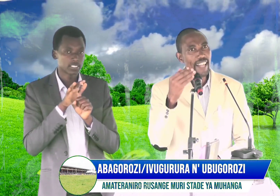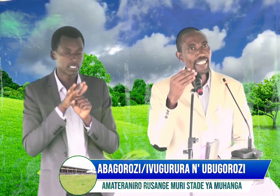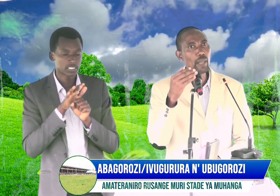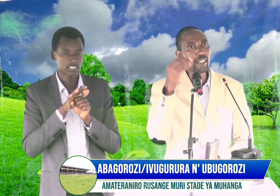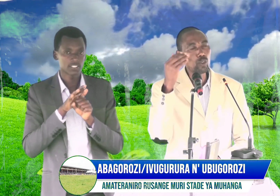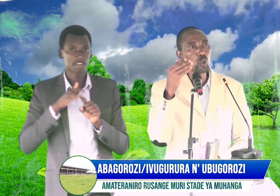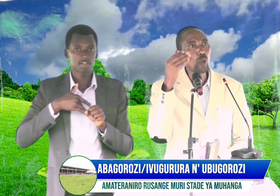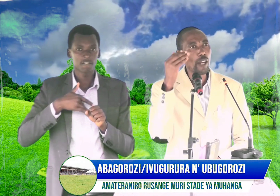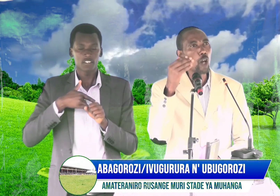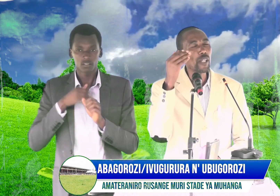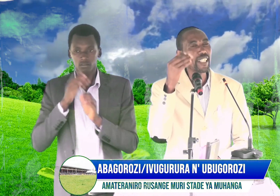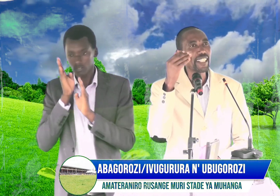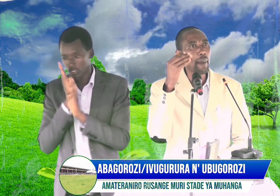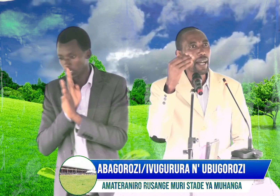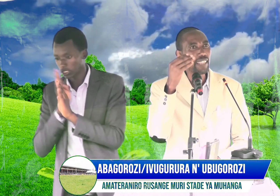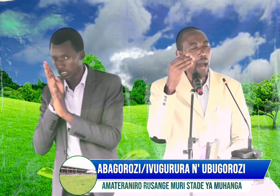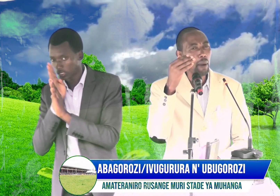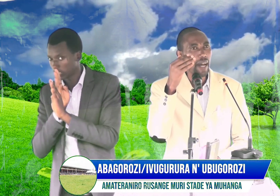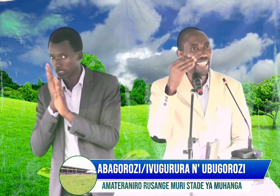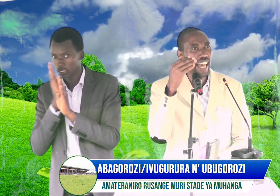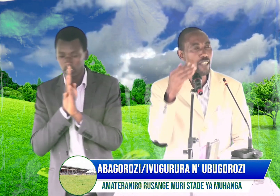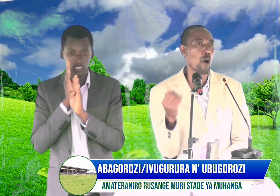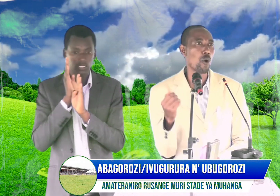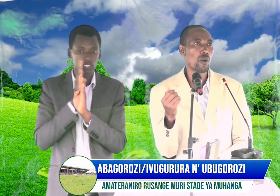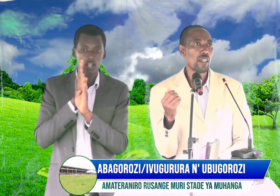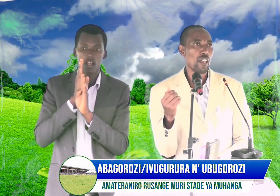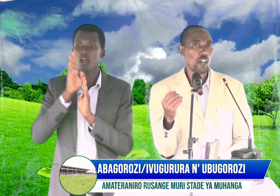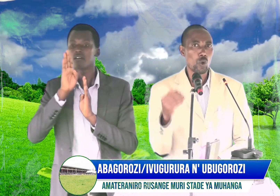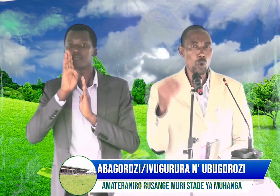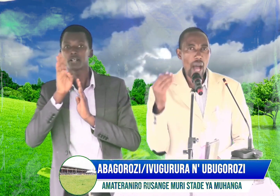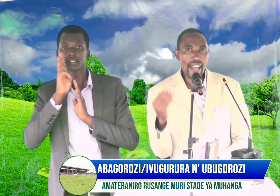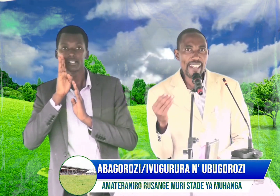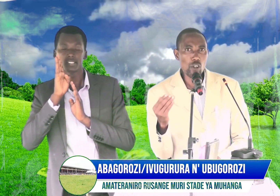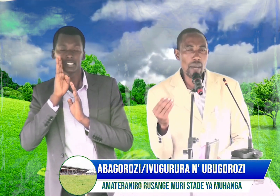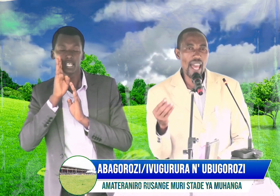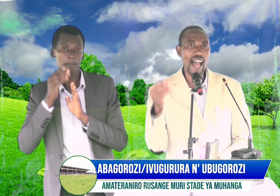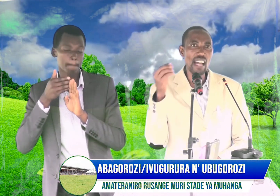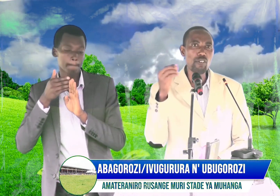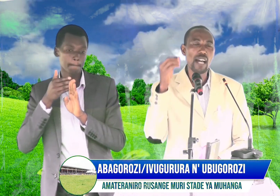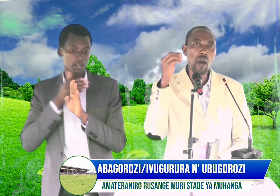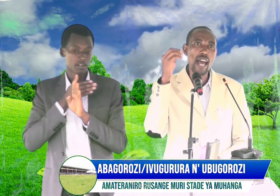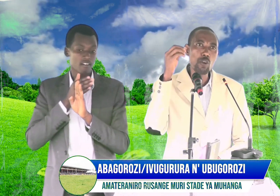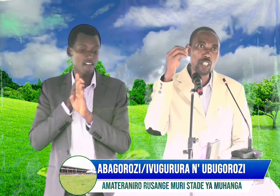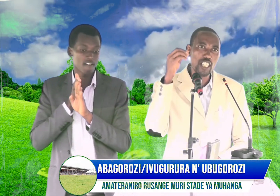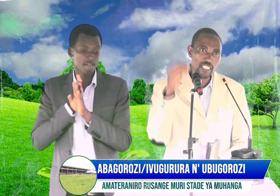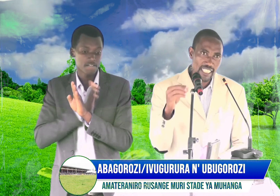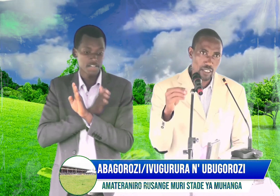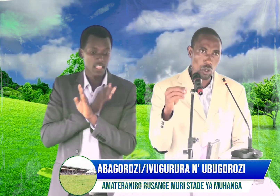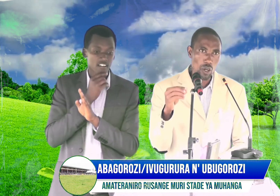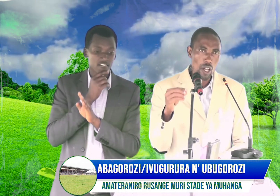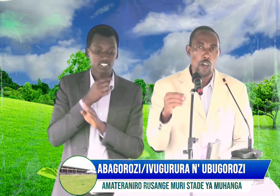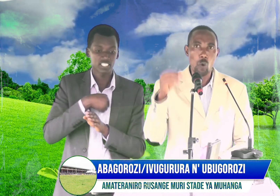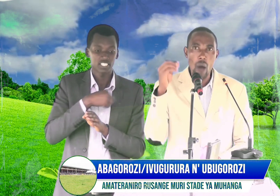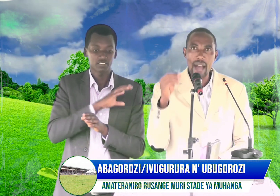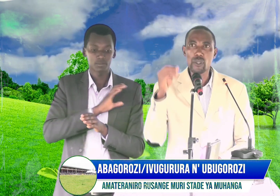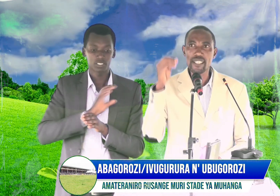Abantu benshi batunzwe no kwigira abo batari bo. Ku ruhande rumwe akavuga ko ari